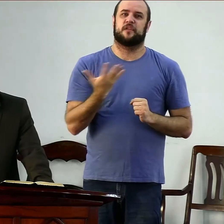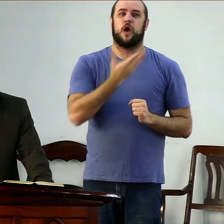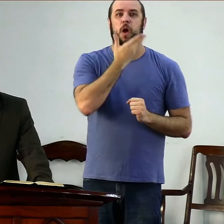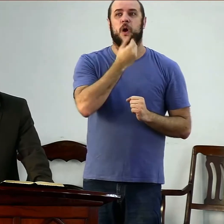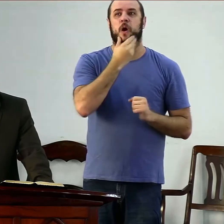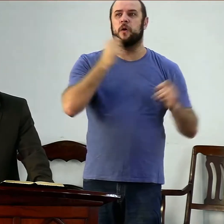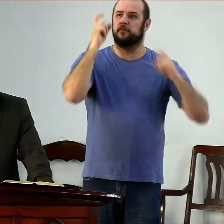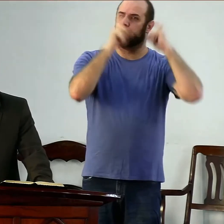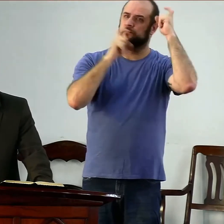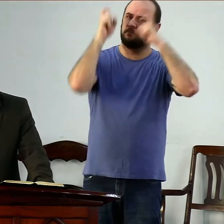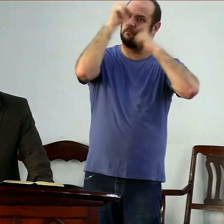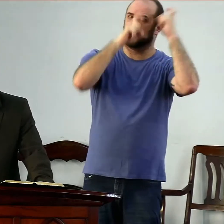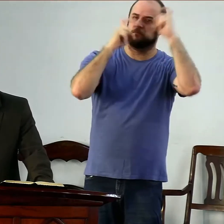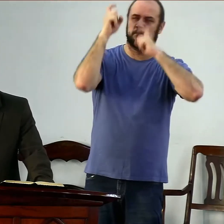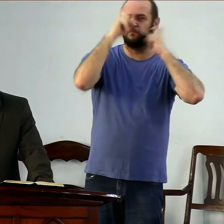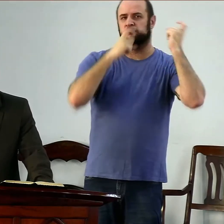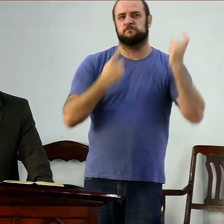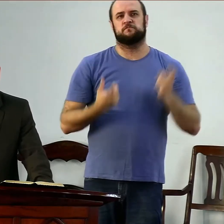homem,